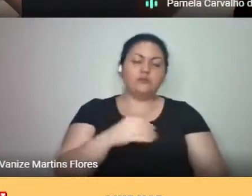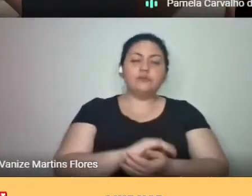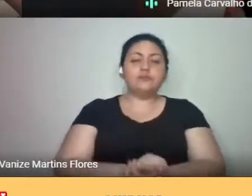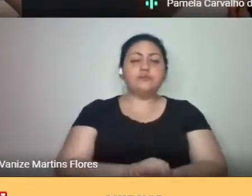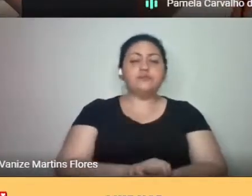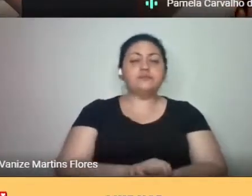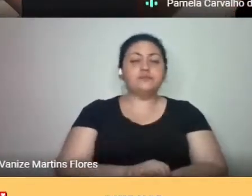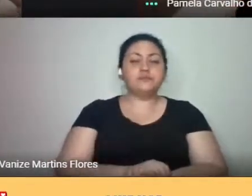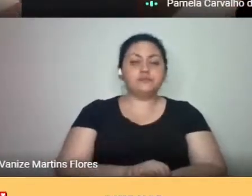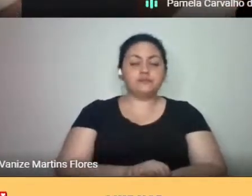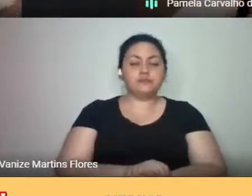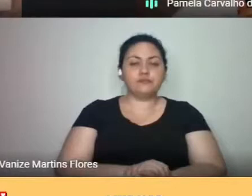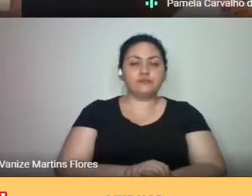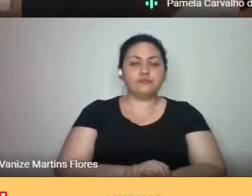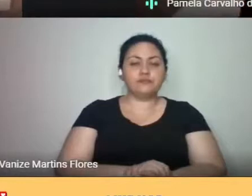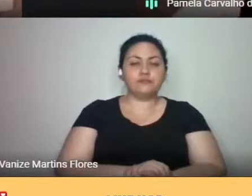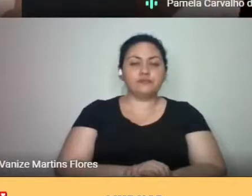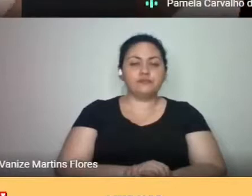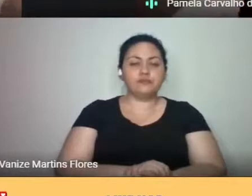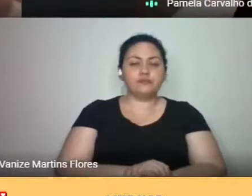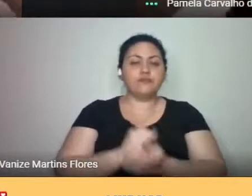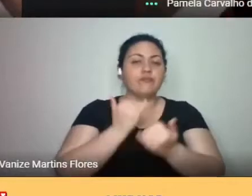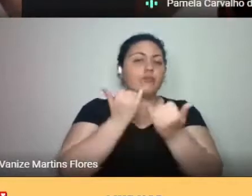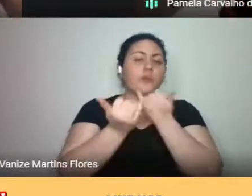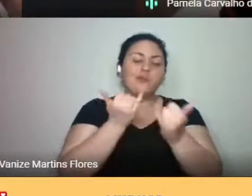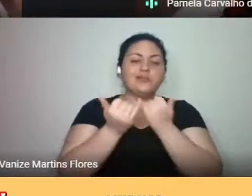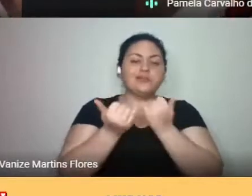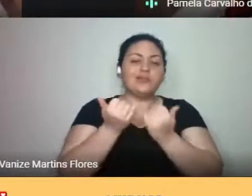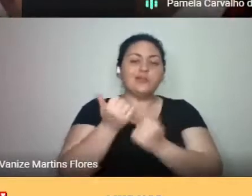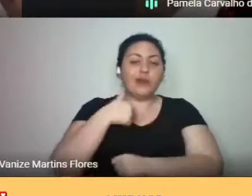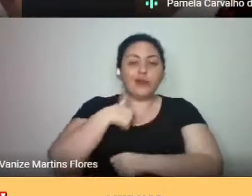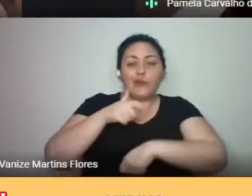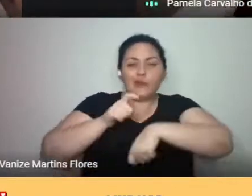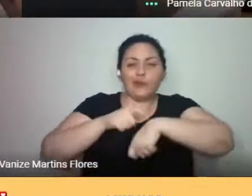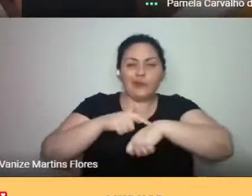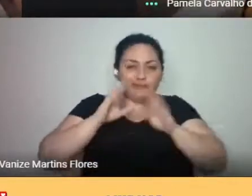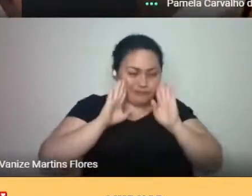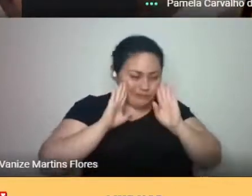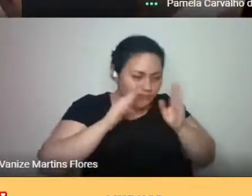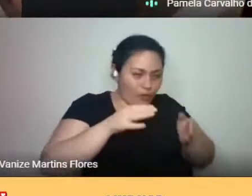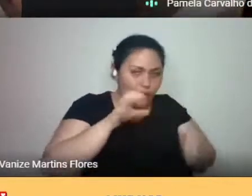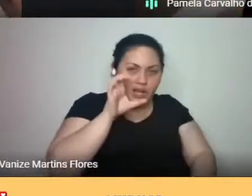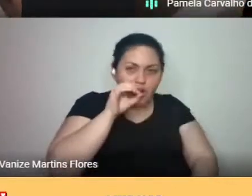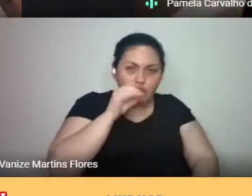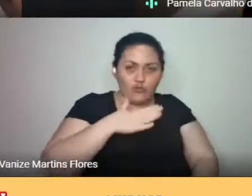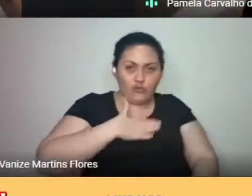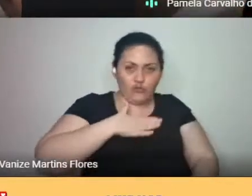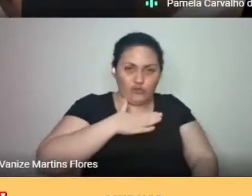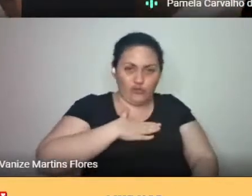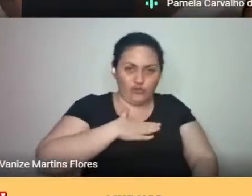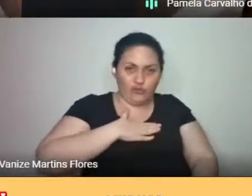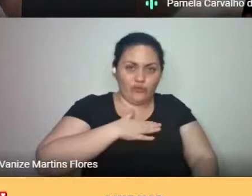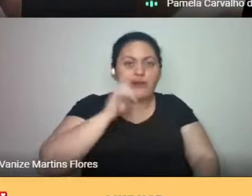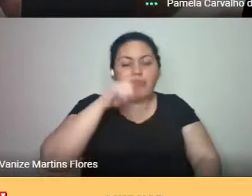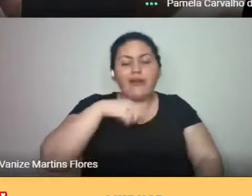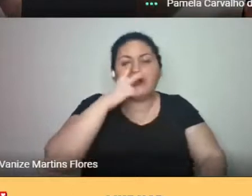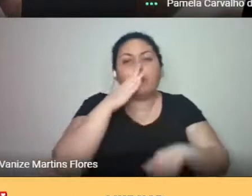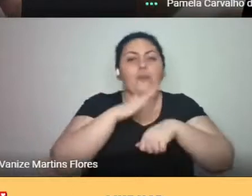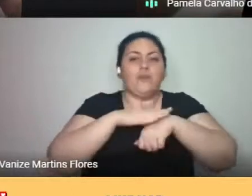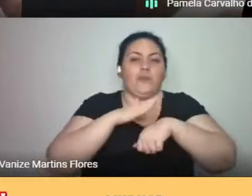momento que eu paro, por exemplo, para atenção para o meu cachorro, é um momento que para mim